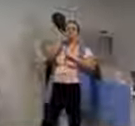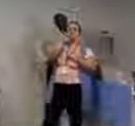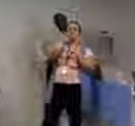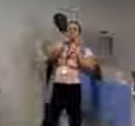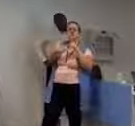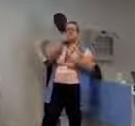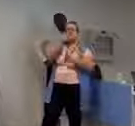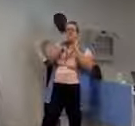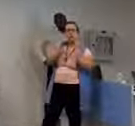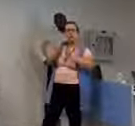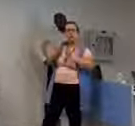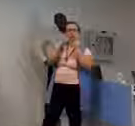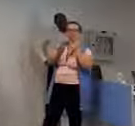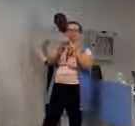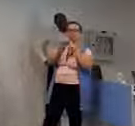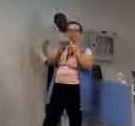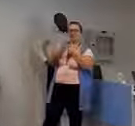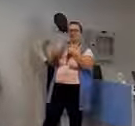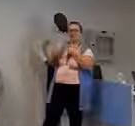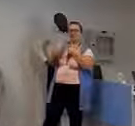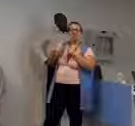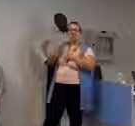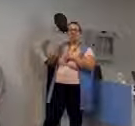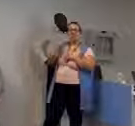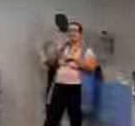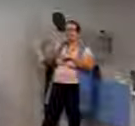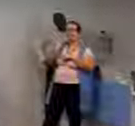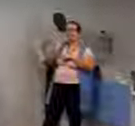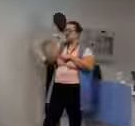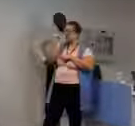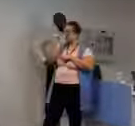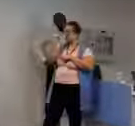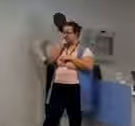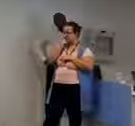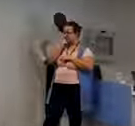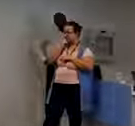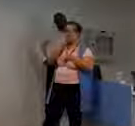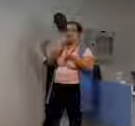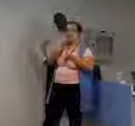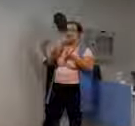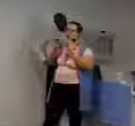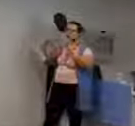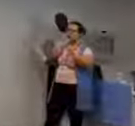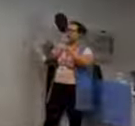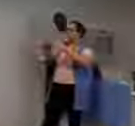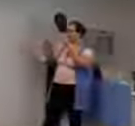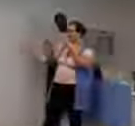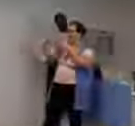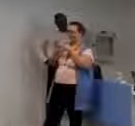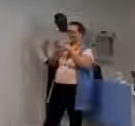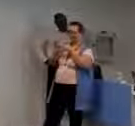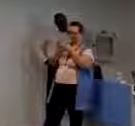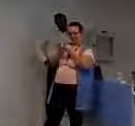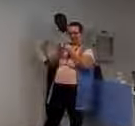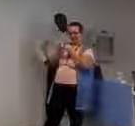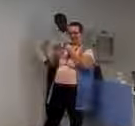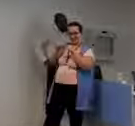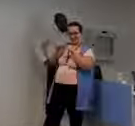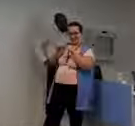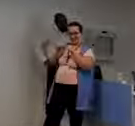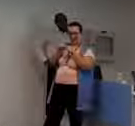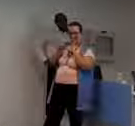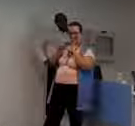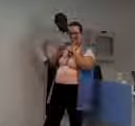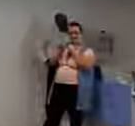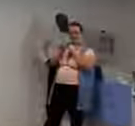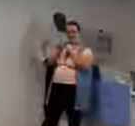em especial ferramentarias? E por que em especial ferramentarias, pessoal? Porque ferramentaria é o tipo de